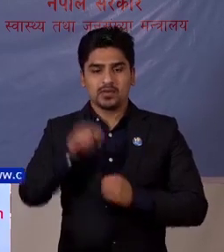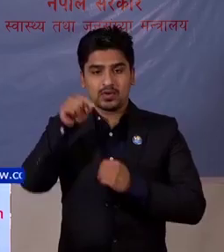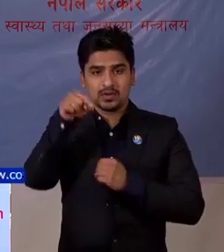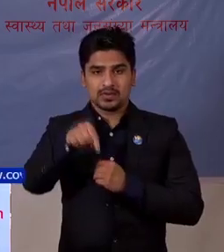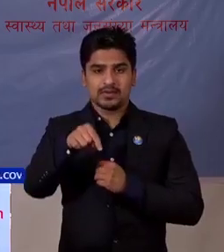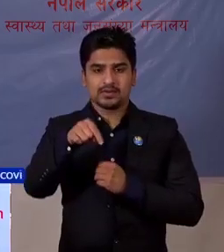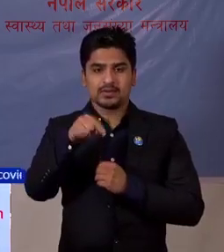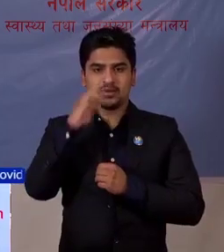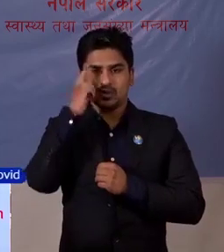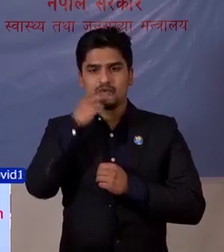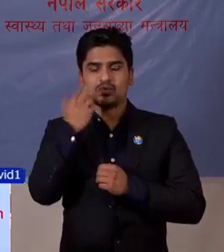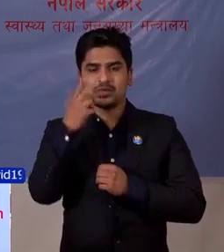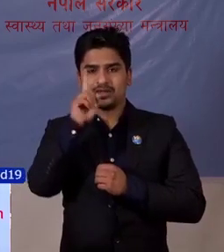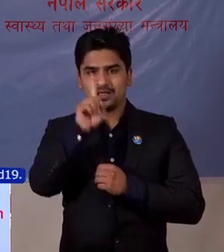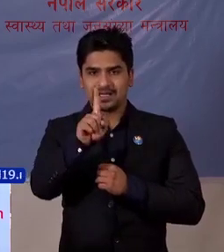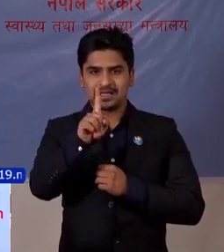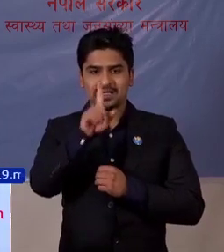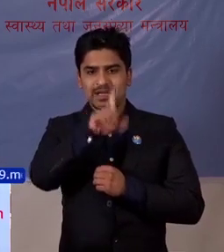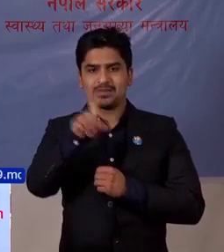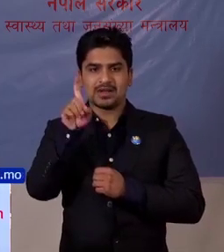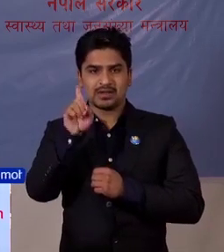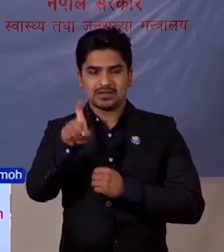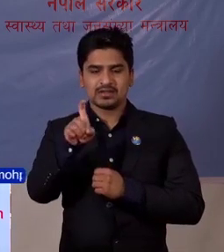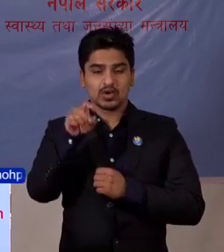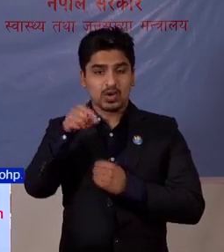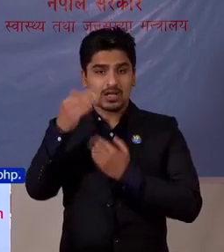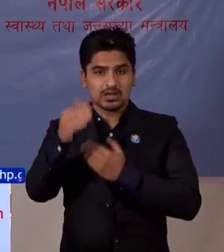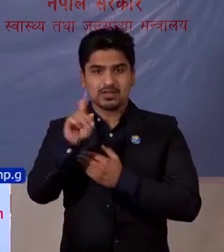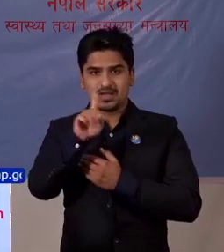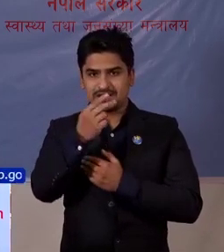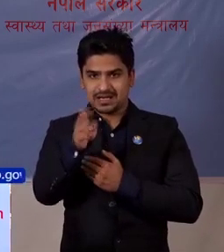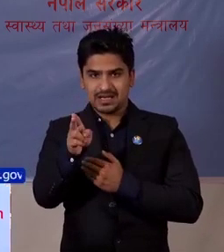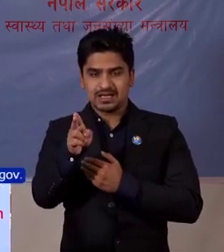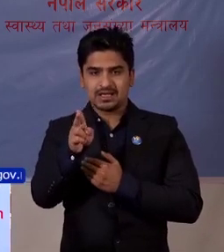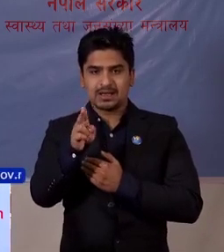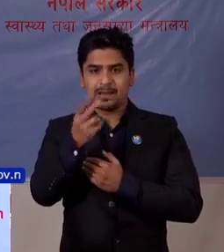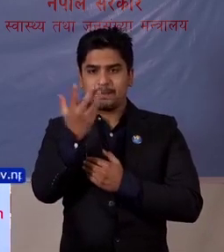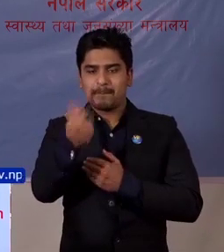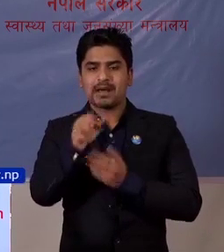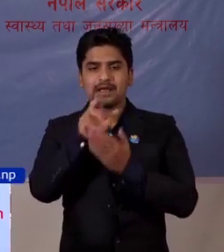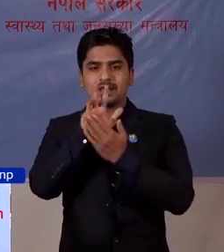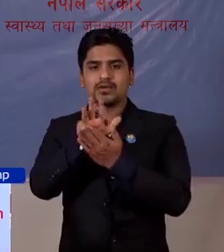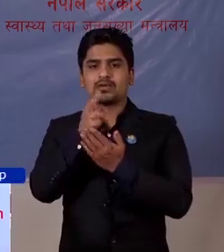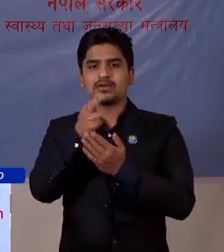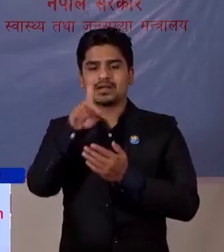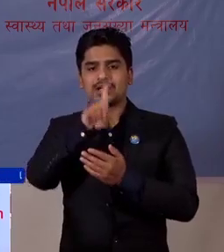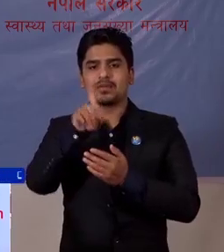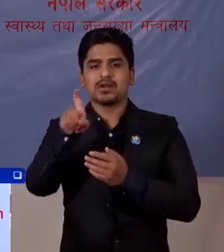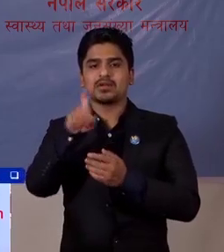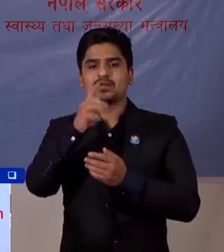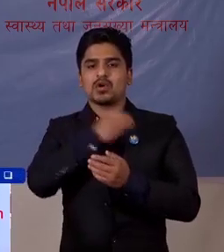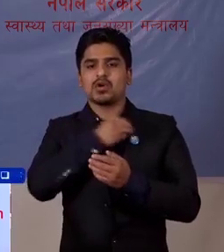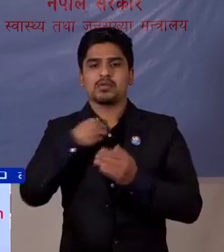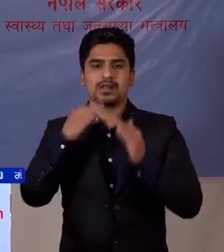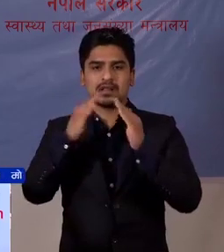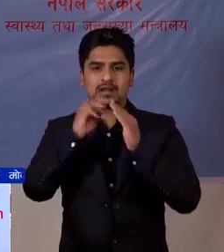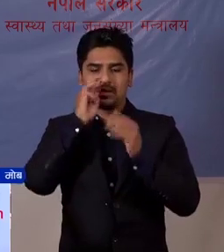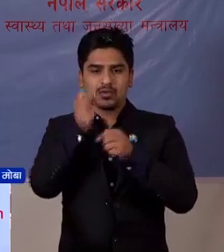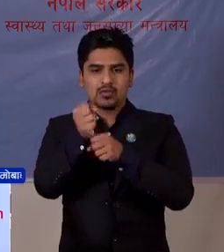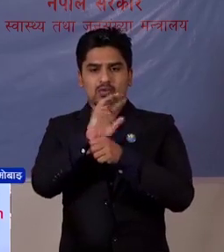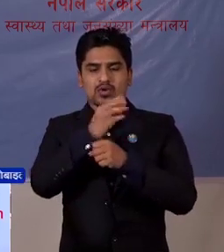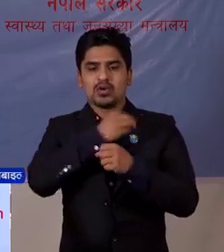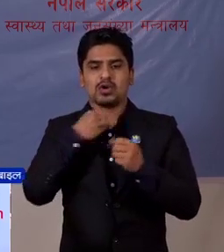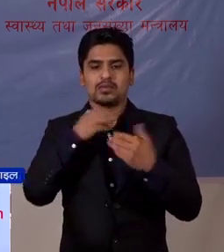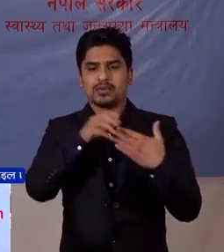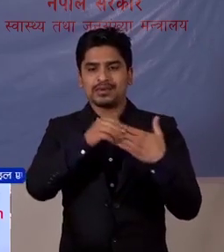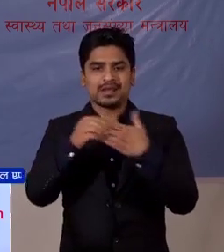हाल रूपन्देहीमा 1 नेपालगञ्जमा अहिलेसम्म 1, बाँकी 9 नेपालगञ्जको अस्पतालमा कोरोना